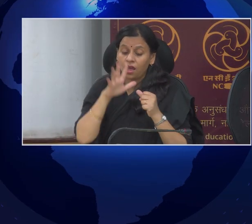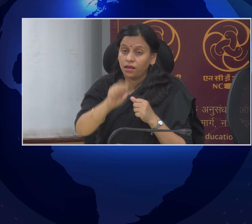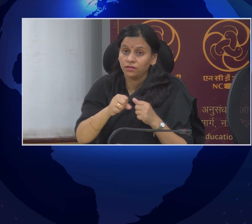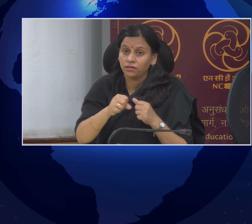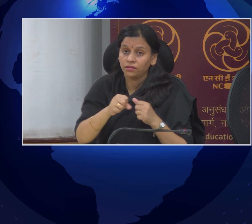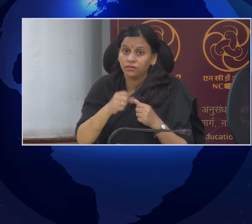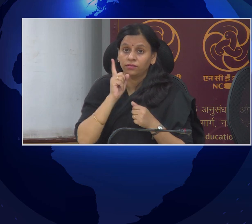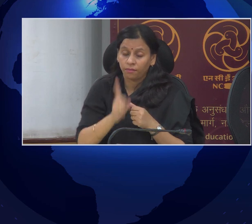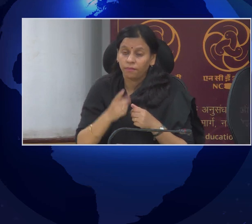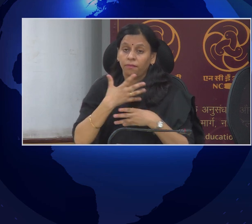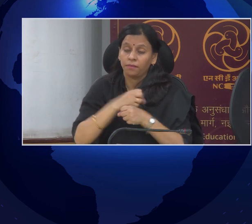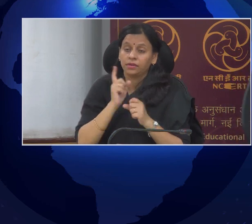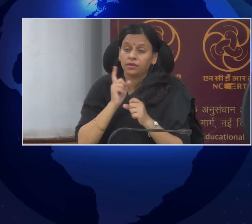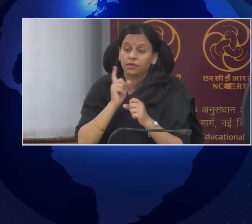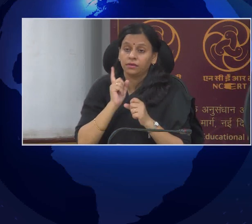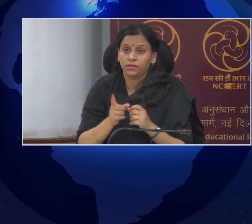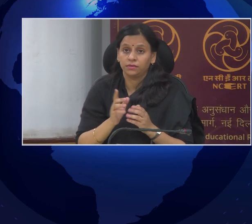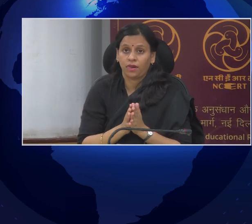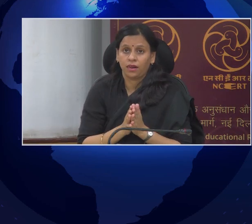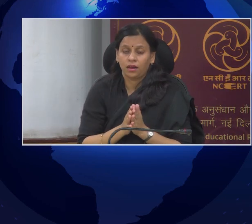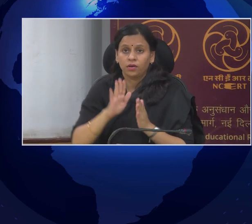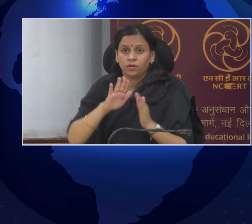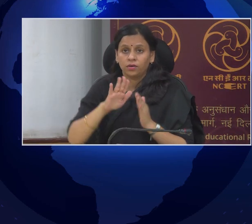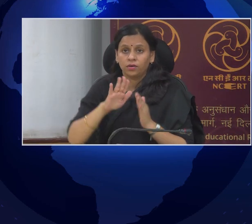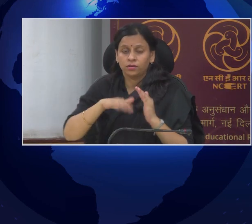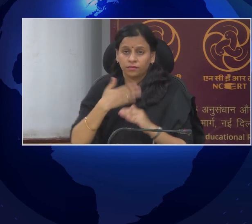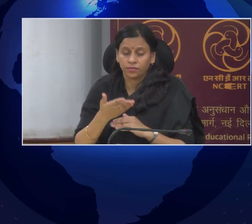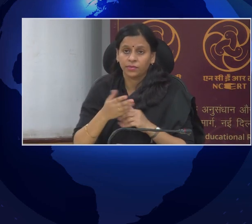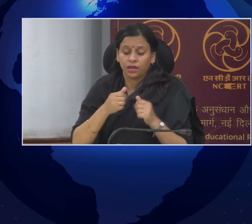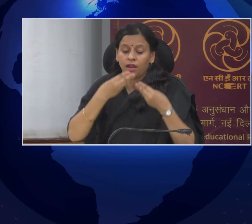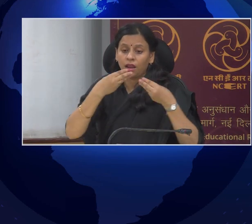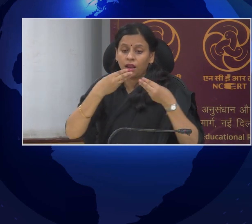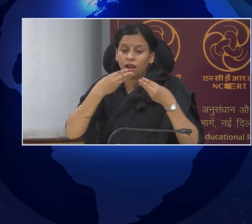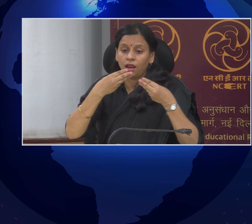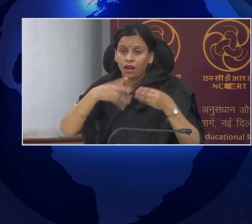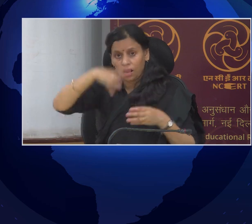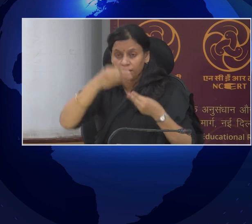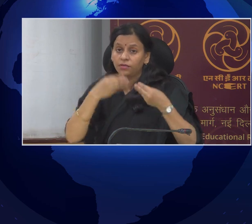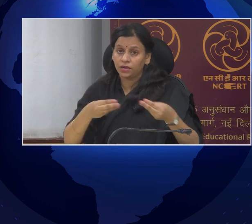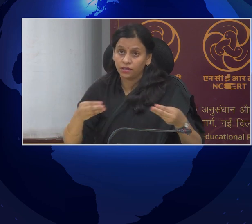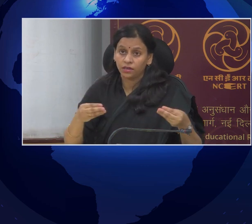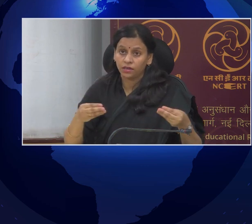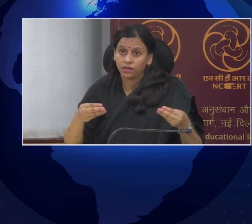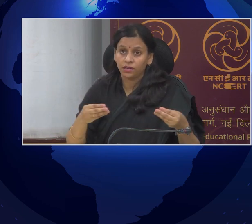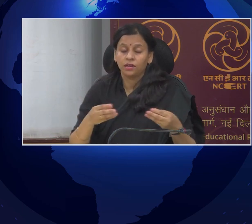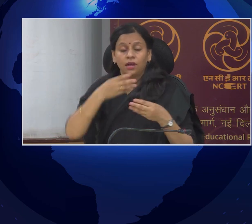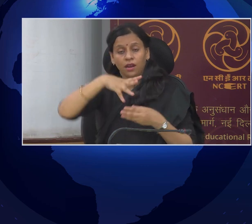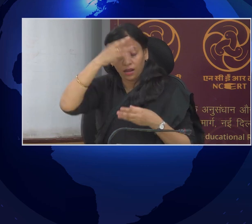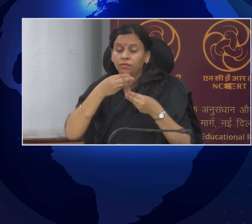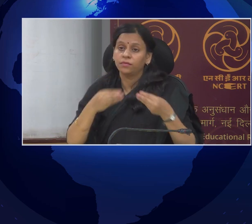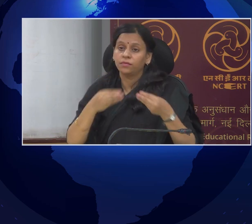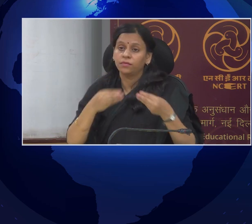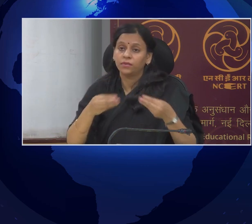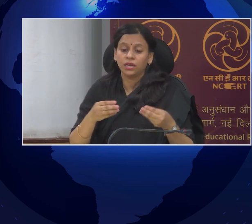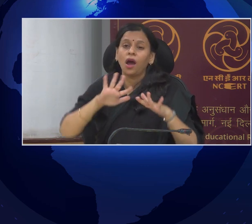एक्सेसिबल बना दिया है, फिर उसके बाद वो जो लर्निंग कंटेंट है वो लर्निंग कंटेंट